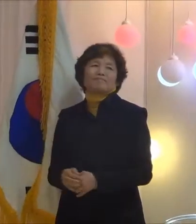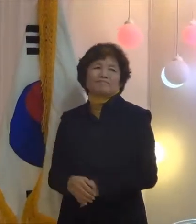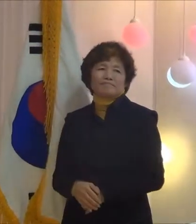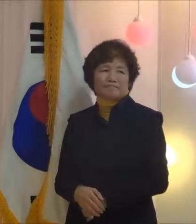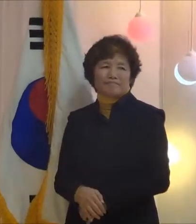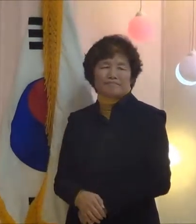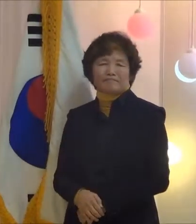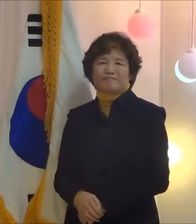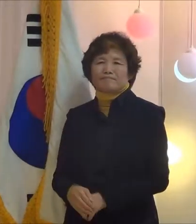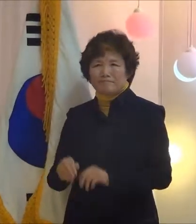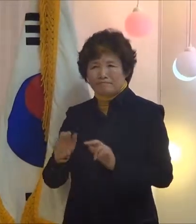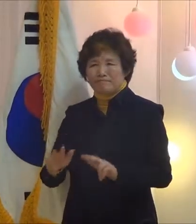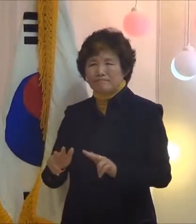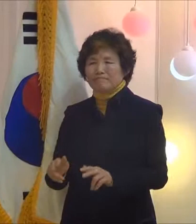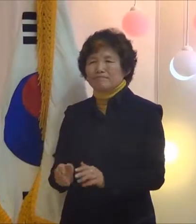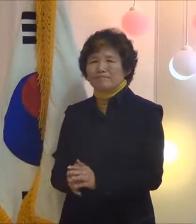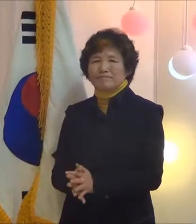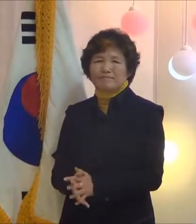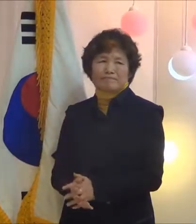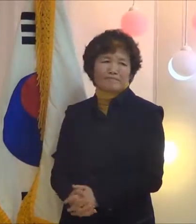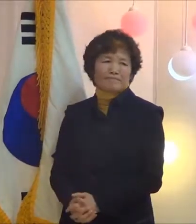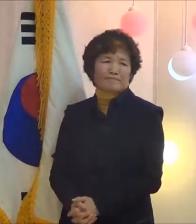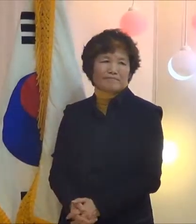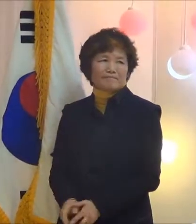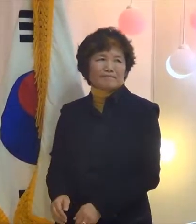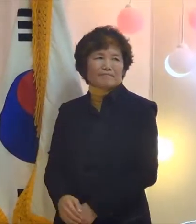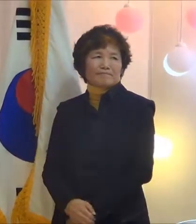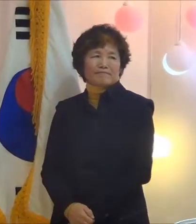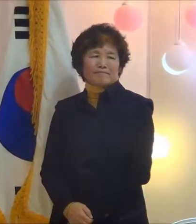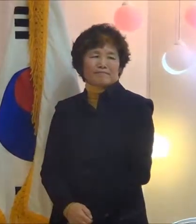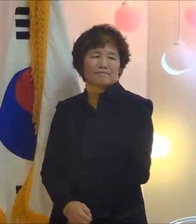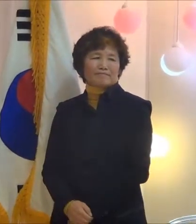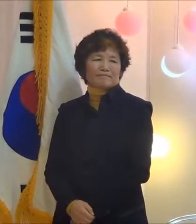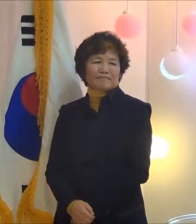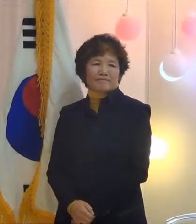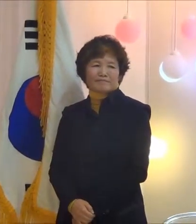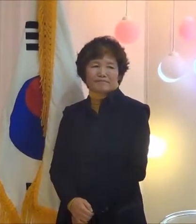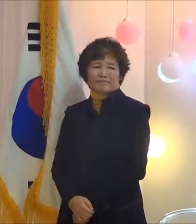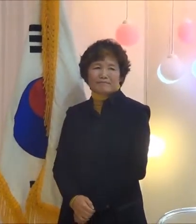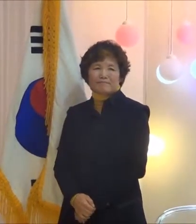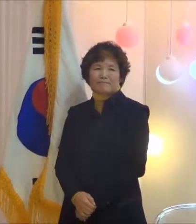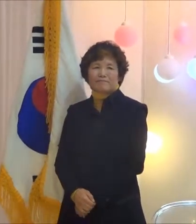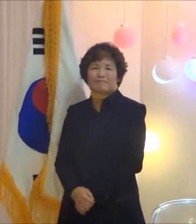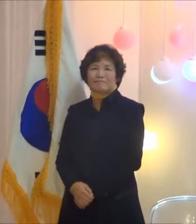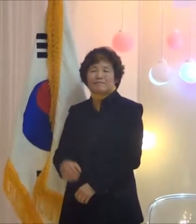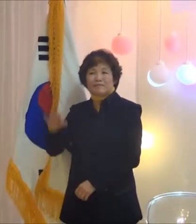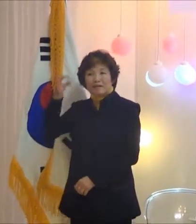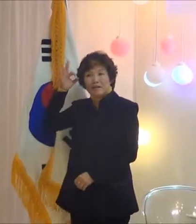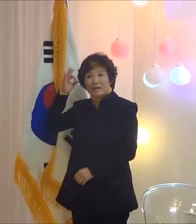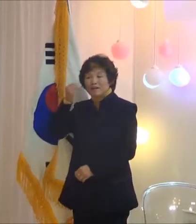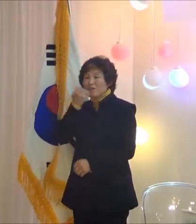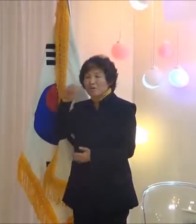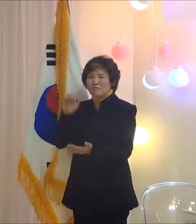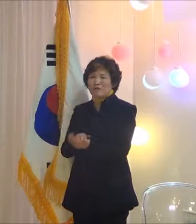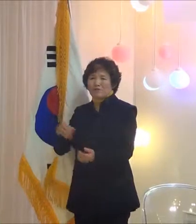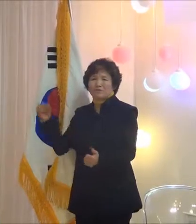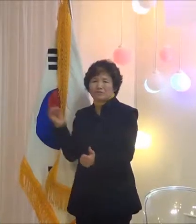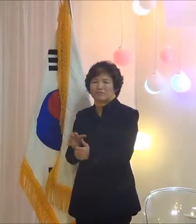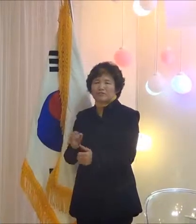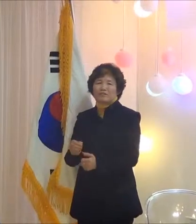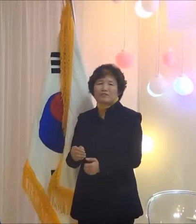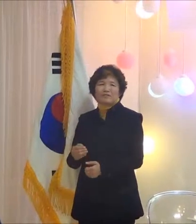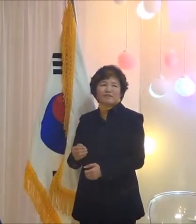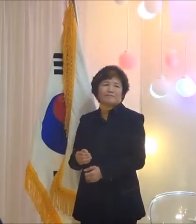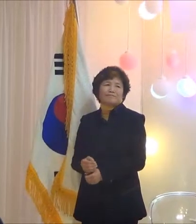게 현실입니다. 그게 문구 중에 계란으로 빠이치기, 빠이는 죽은